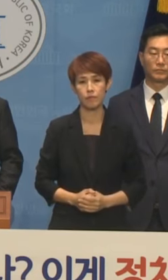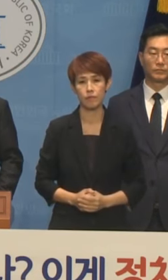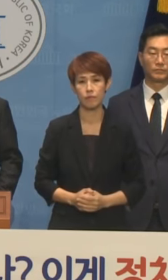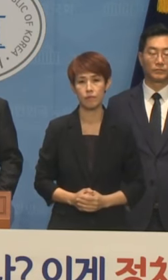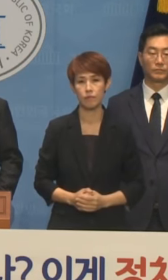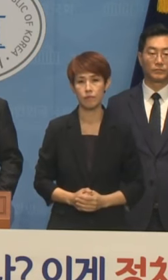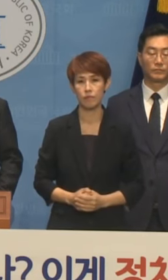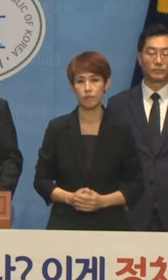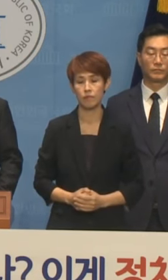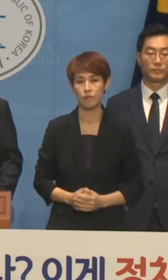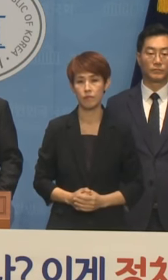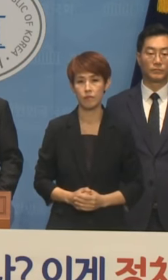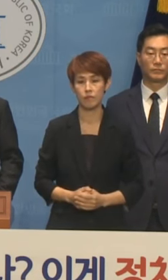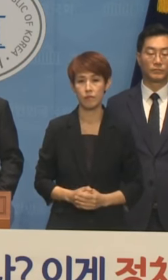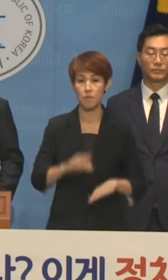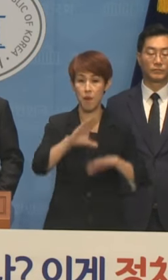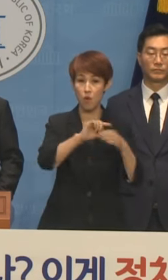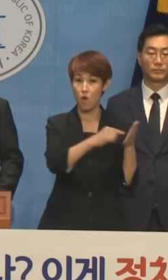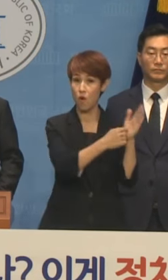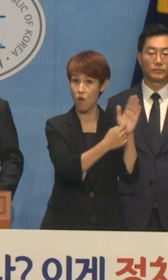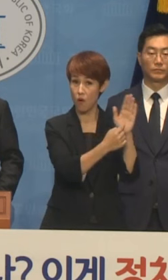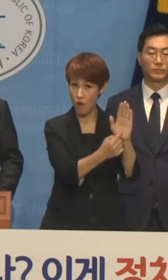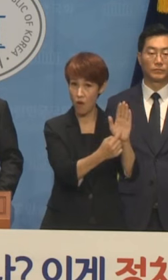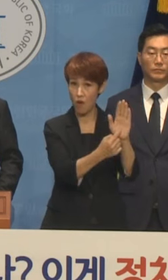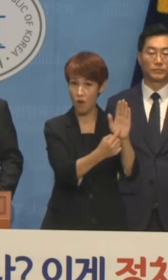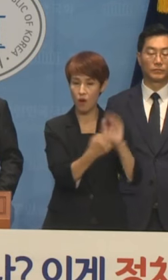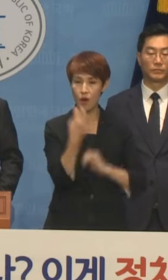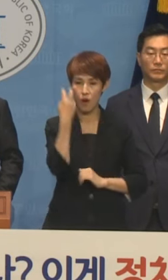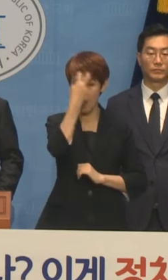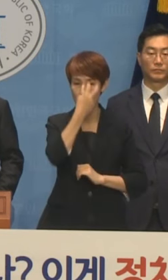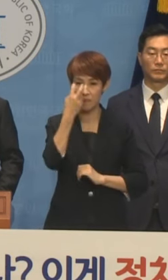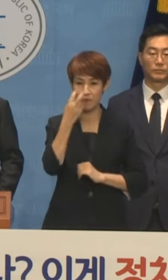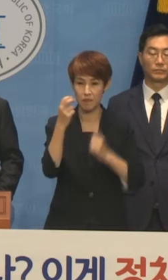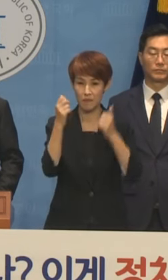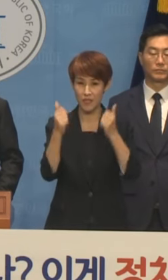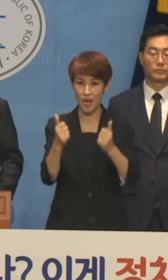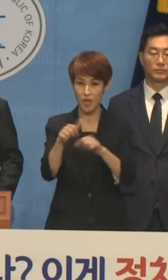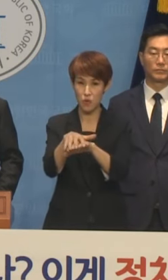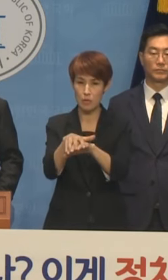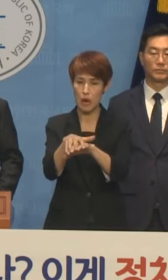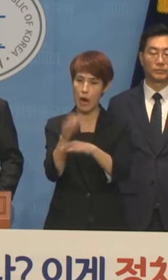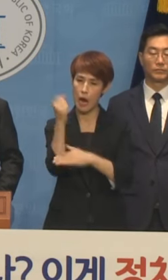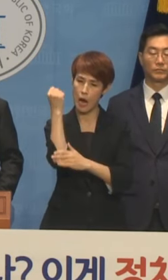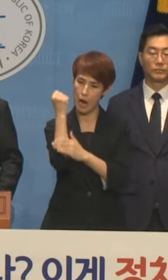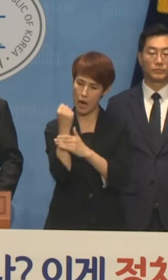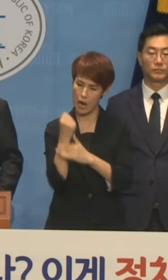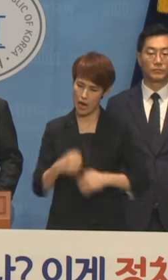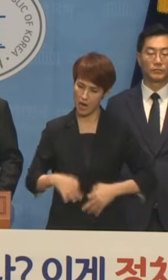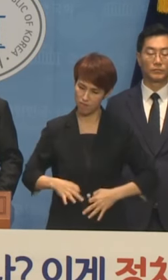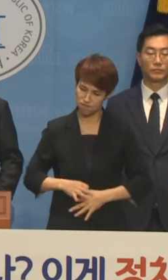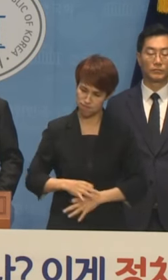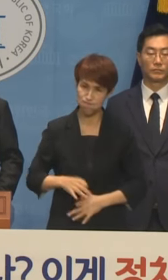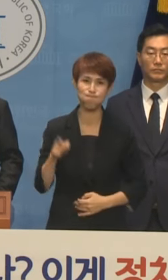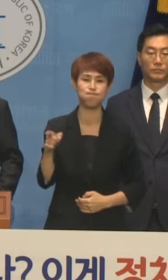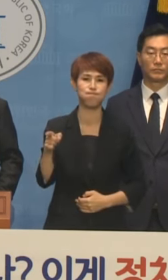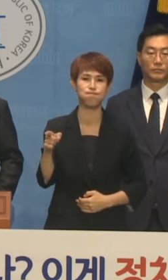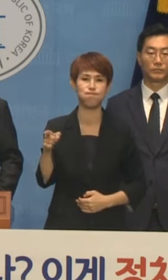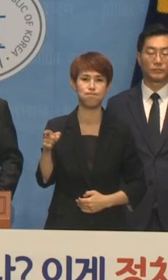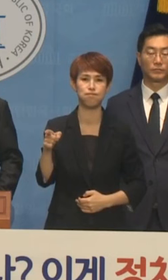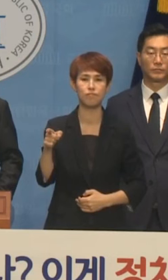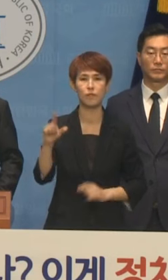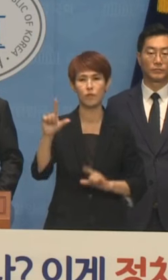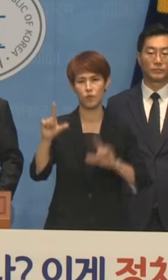방송을 한 것만으로도 검찰 조직이 얼마나 부패하고 타락해